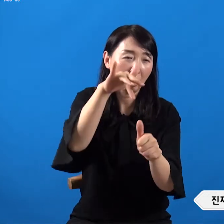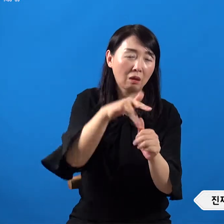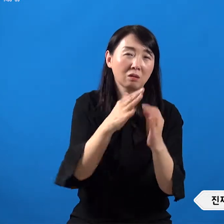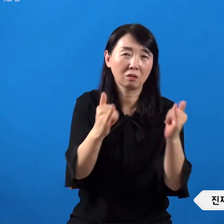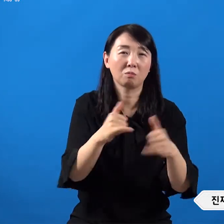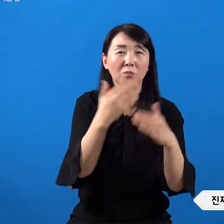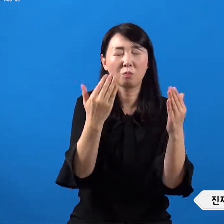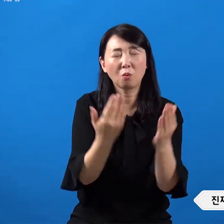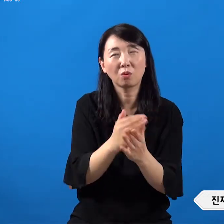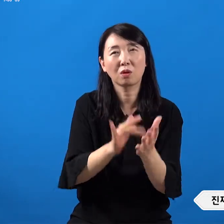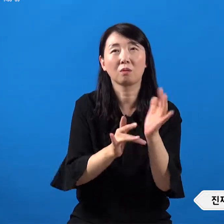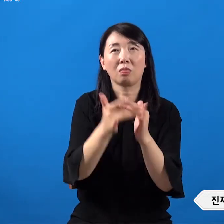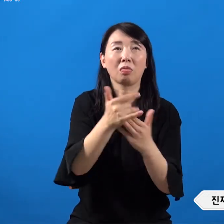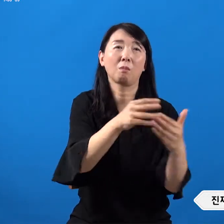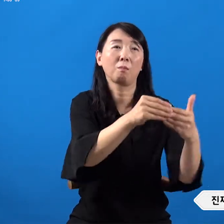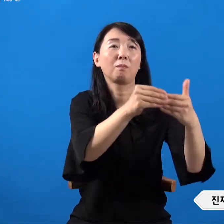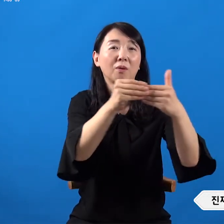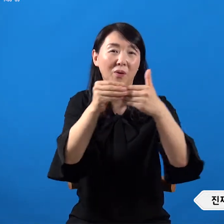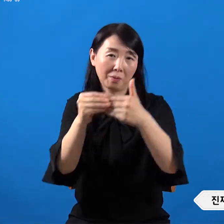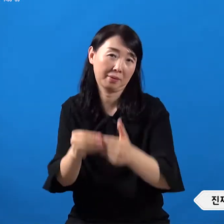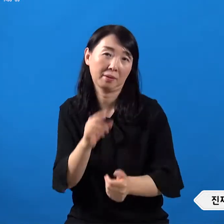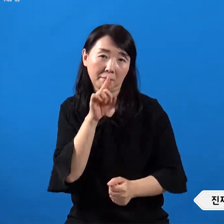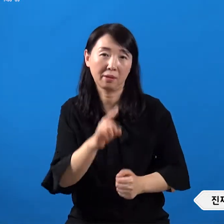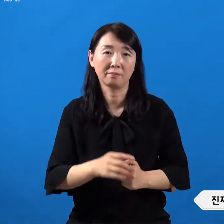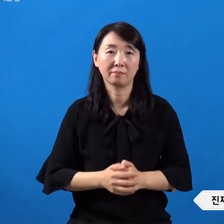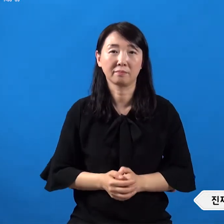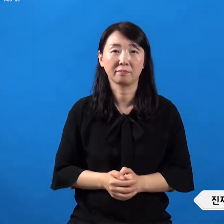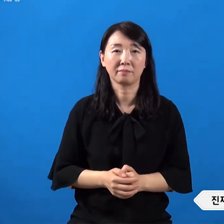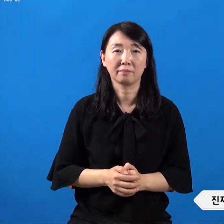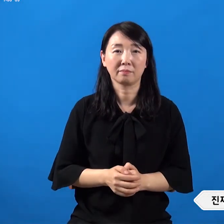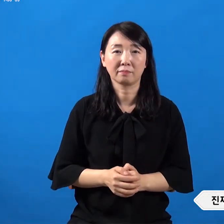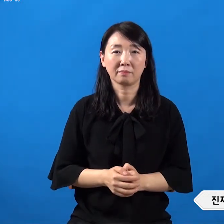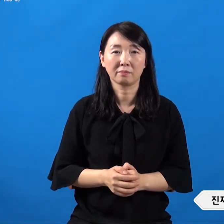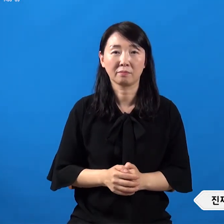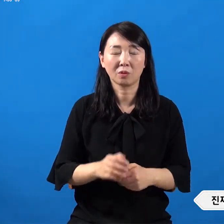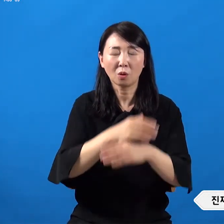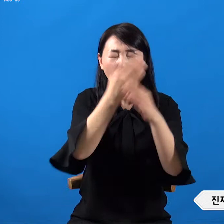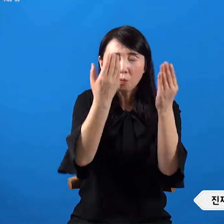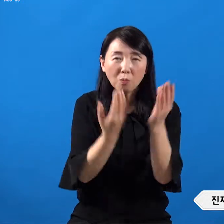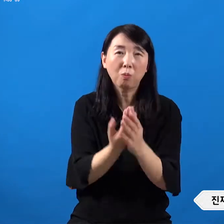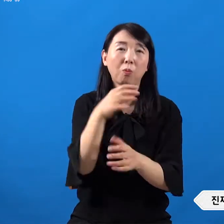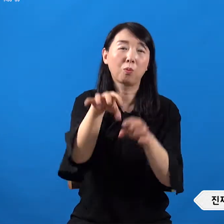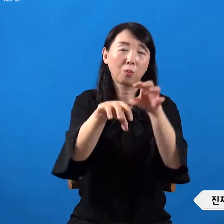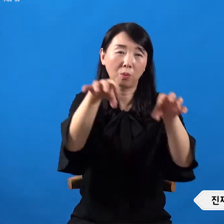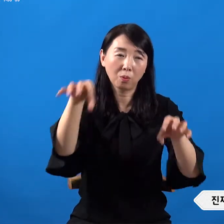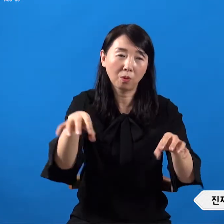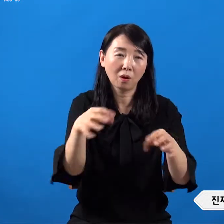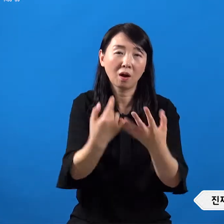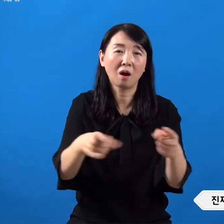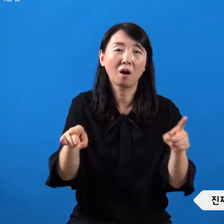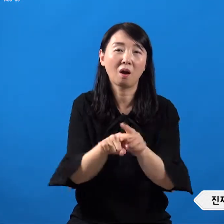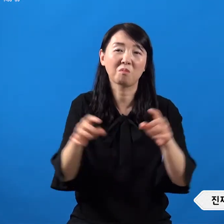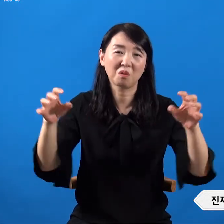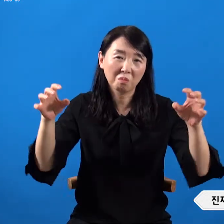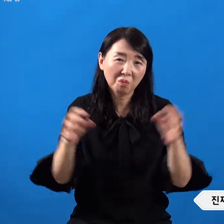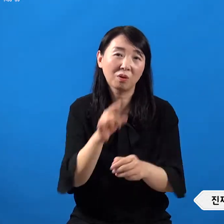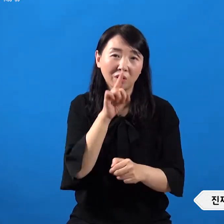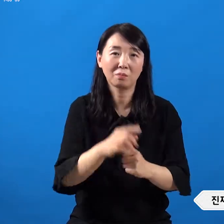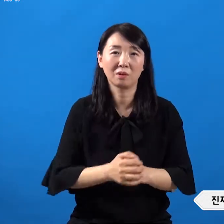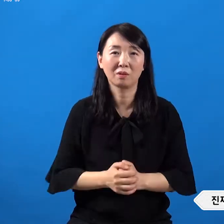들린 자들이 예수께 왔다라고 말씀하고 있습니다. 온 동네가 함께